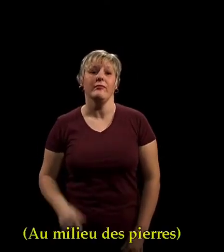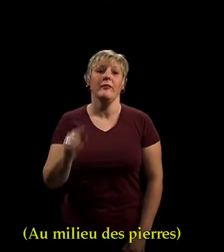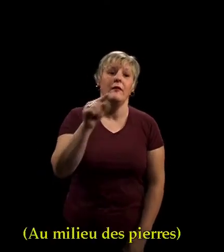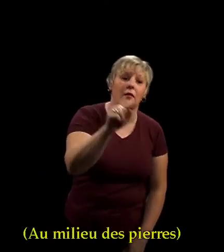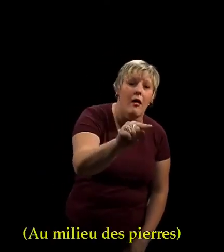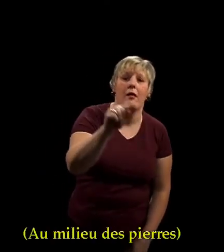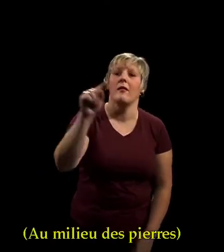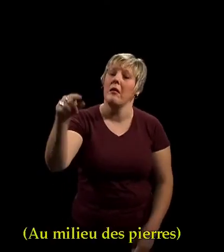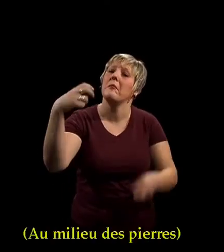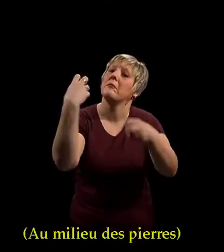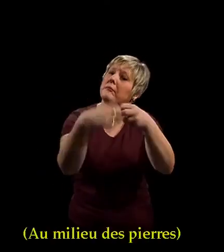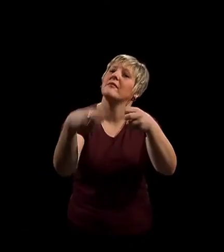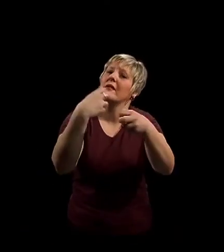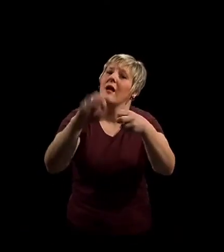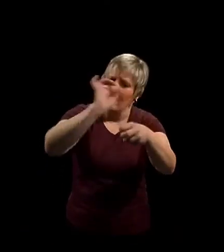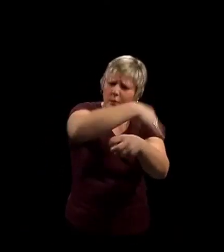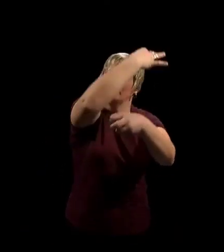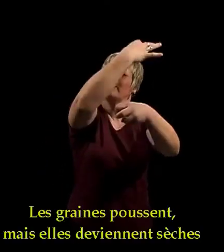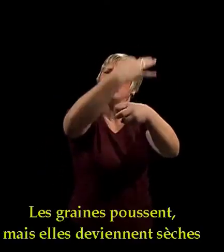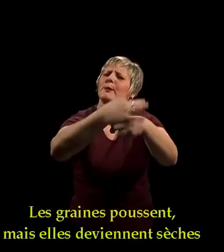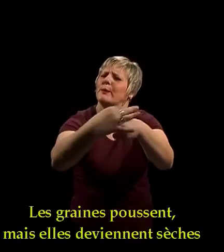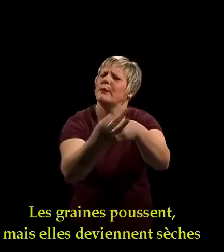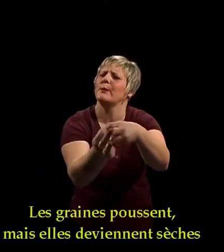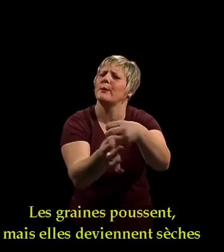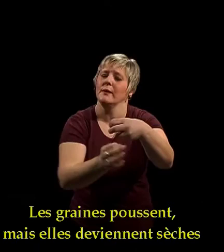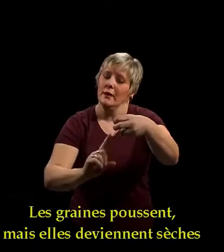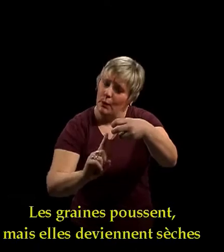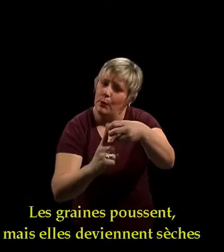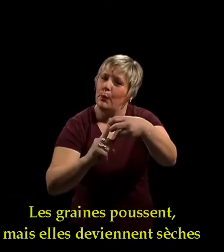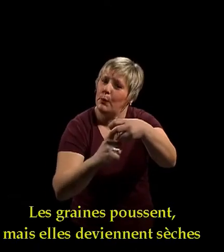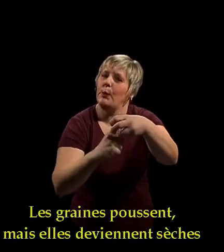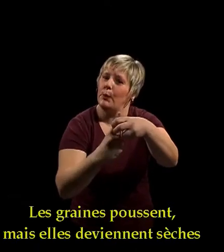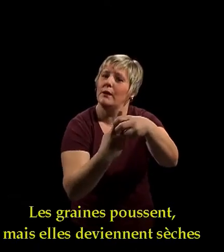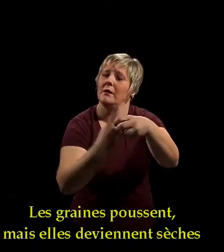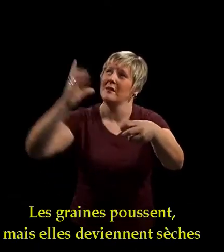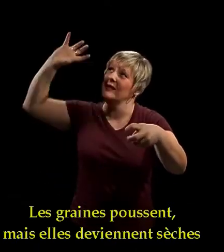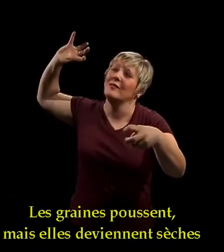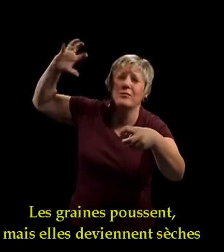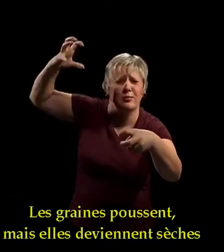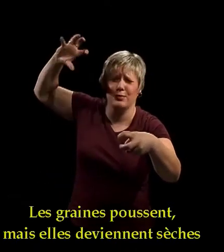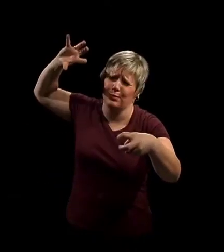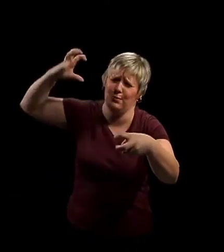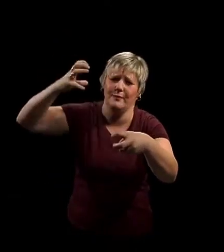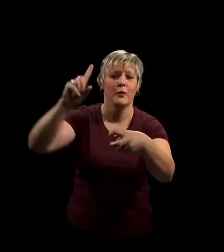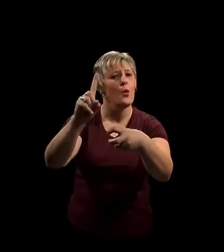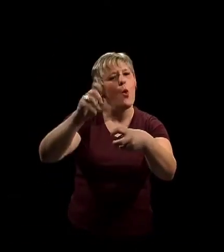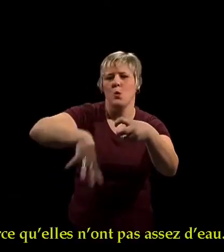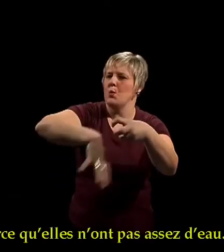Au milieu des pierres, les graines poussent, mais elles deviennent sèches parce qu'elles n'ont pas assez d'eau.